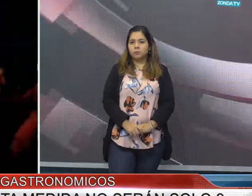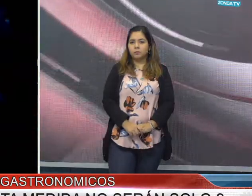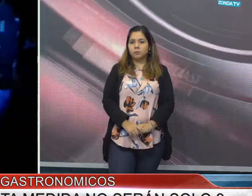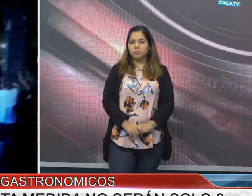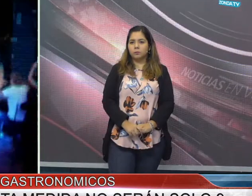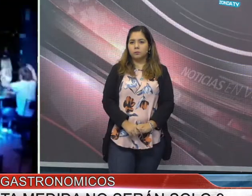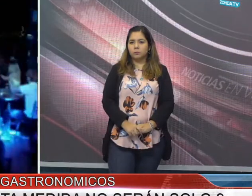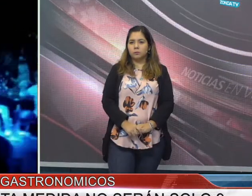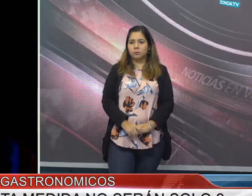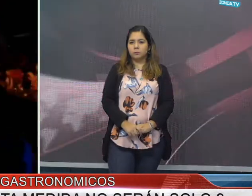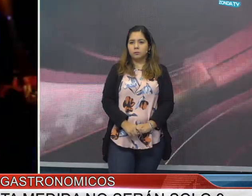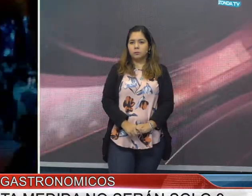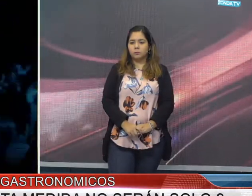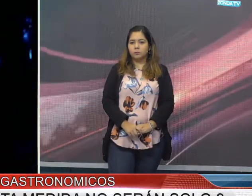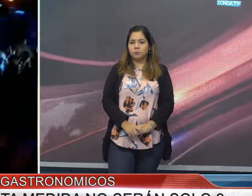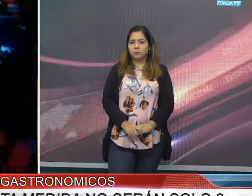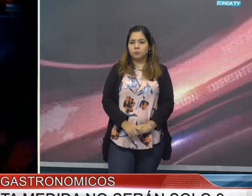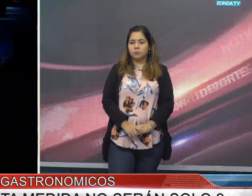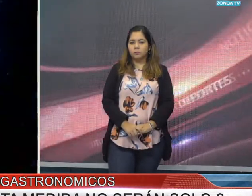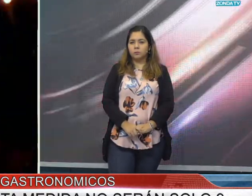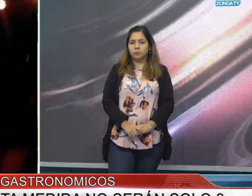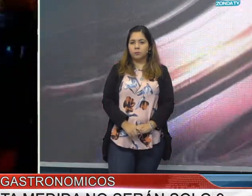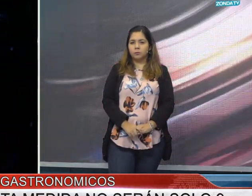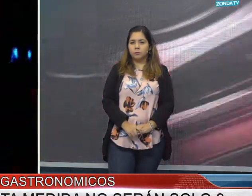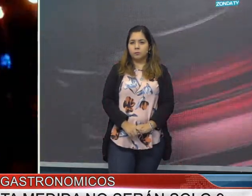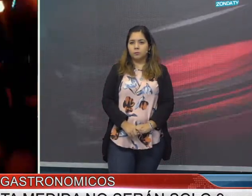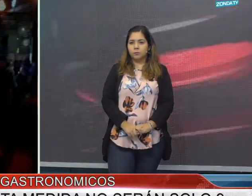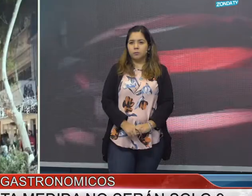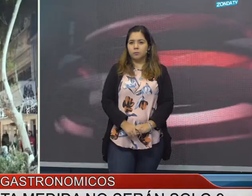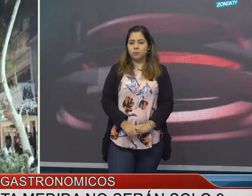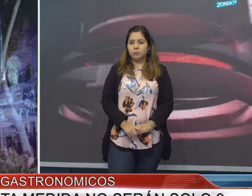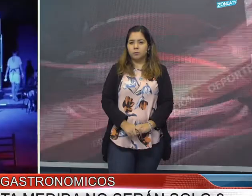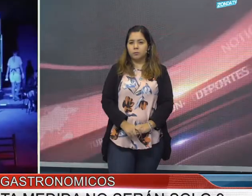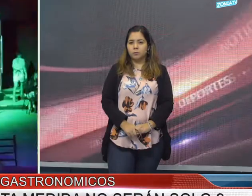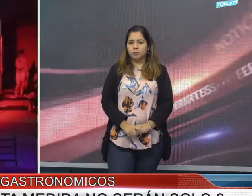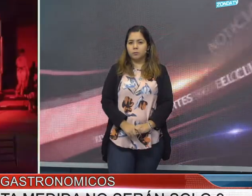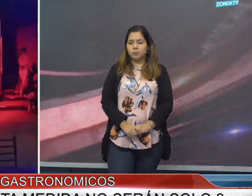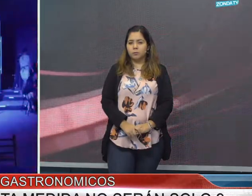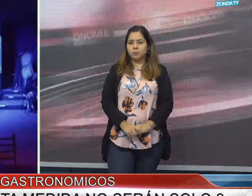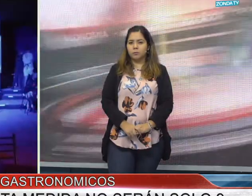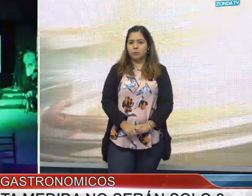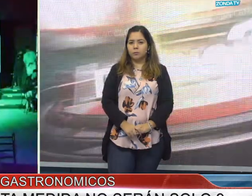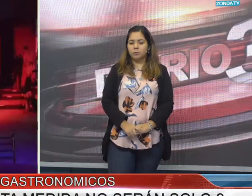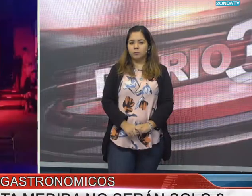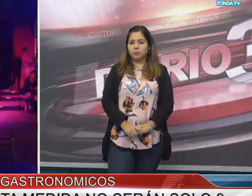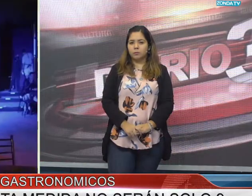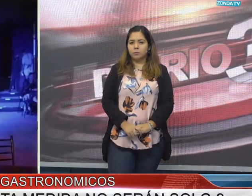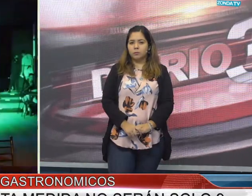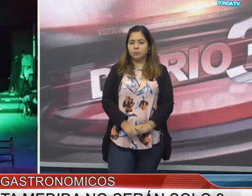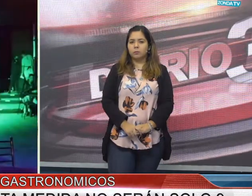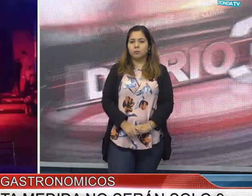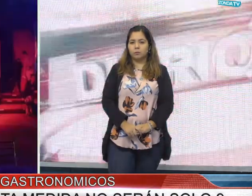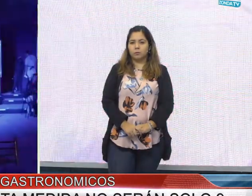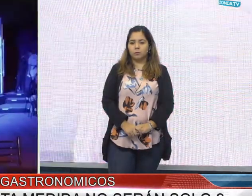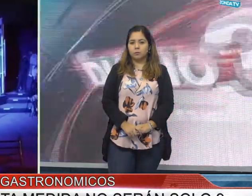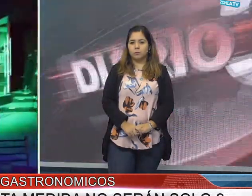va a quebrar muchas empresas, van a quedar mucha gente en la calle. Acá el sistema económico no le da la doble indicación, eso no existe.